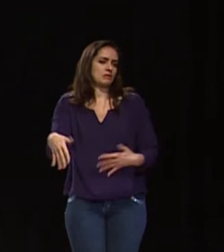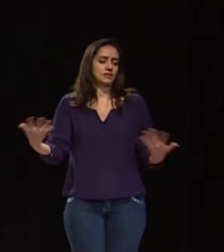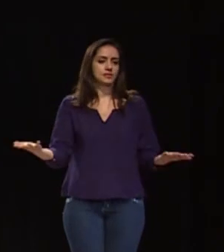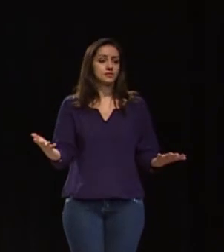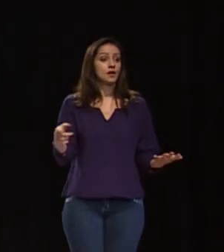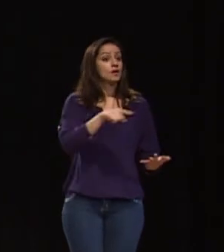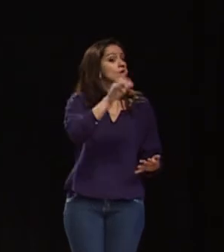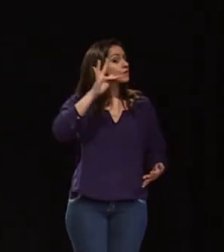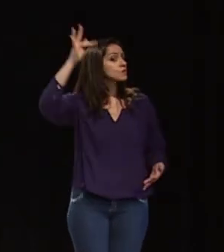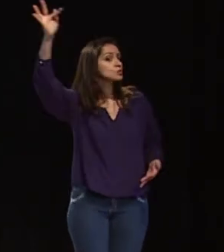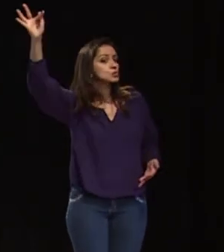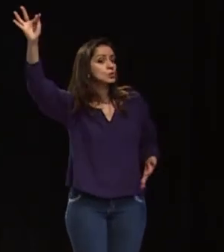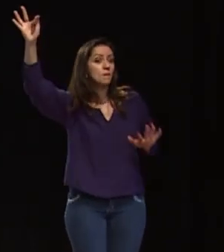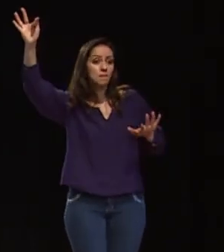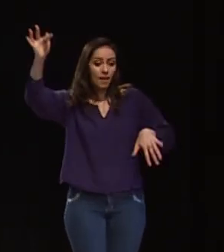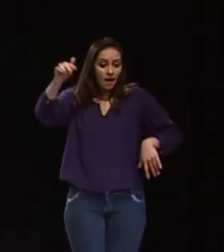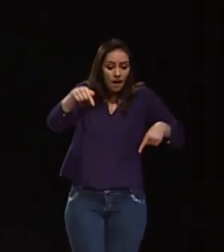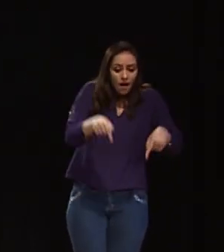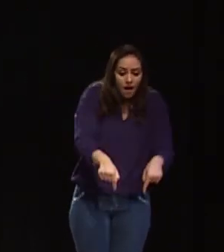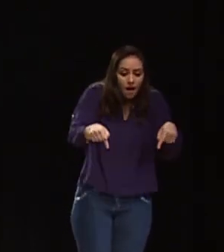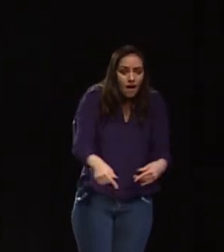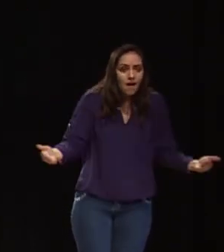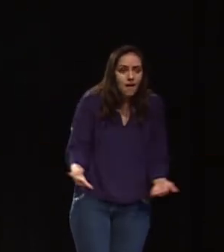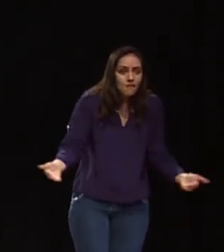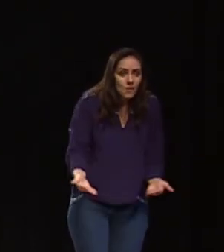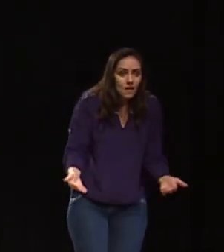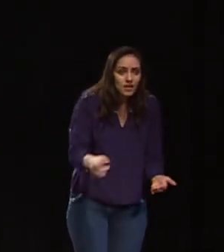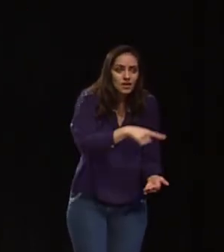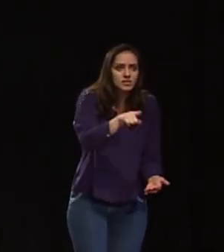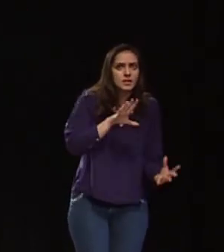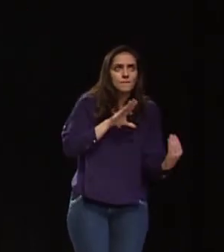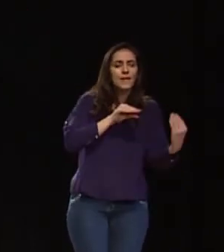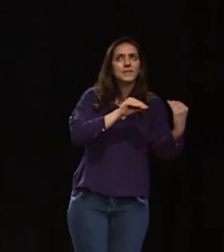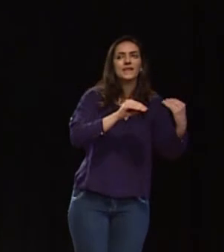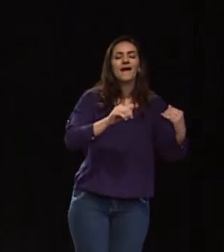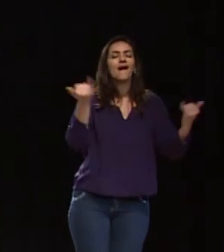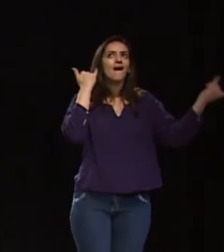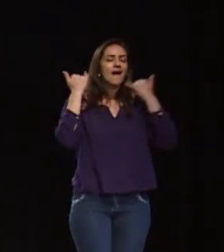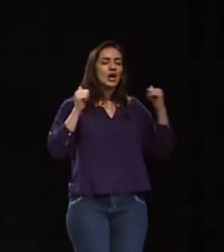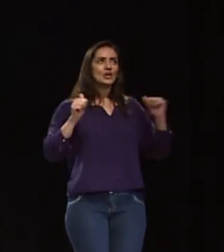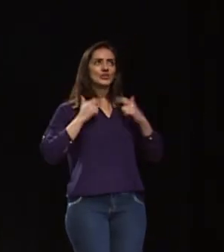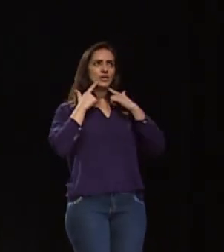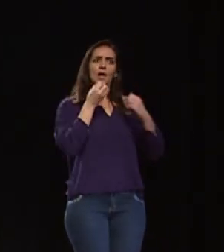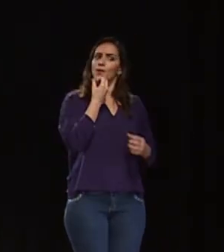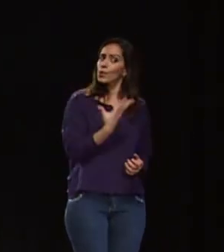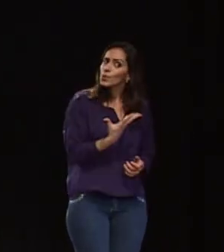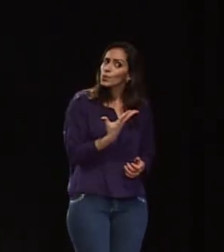surdos adultos ou crianças, enfim, vocês no futuro precisam pensar. Mas hoje vocês falam, recebem essa informação